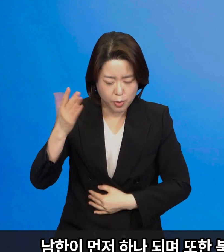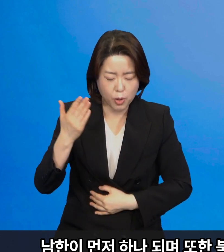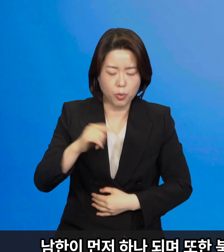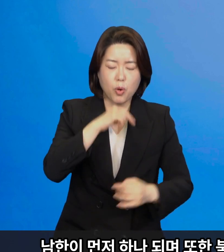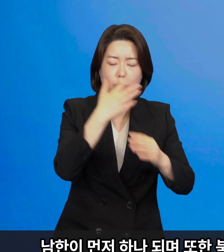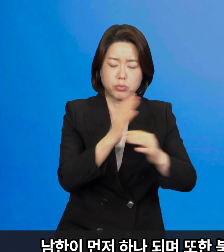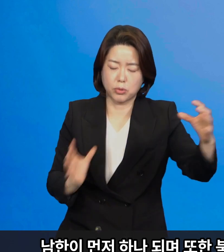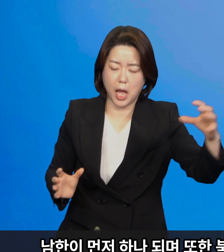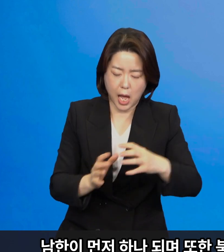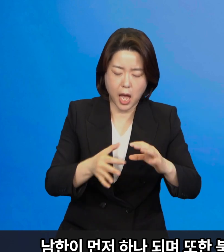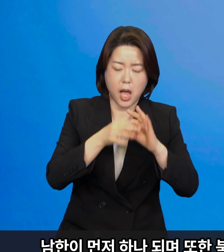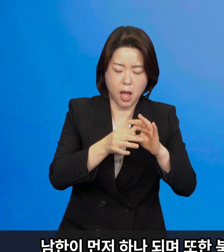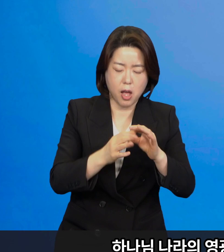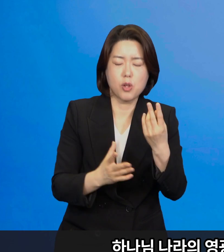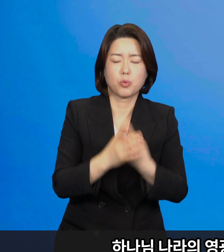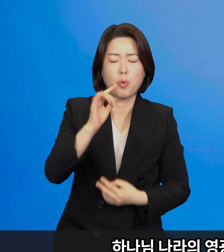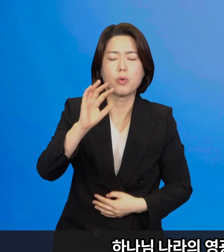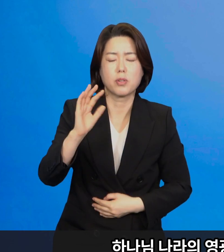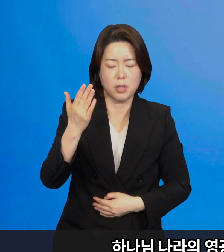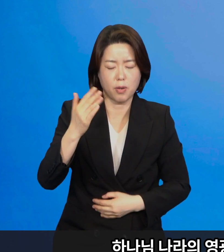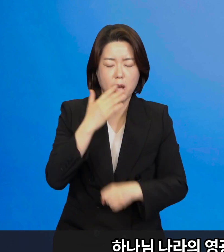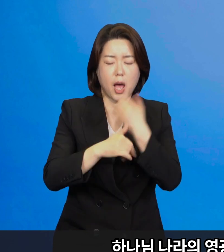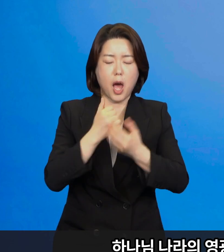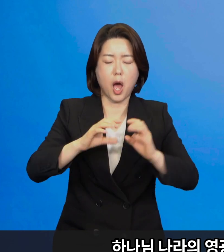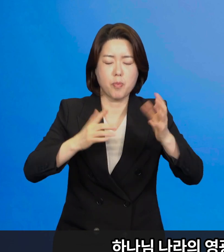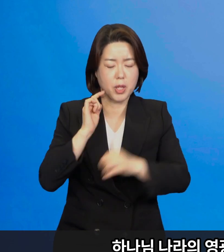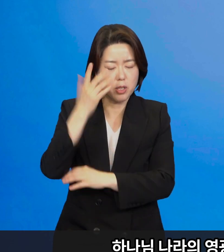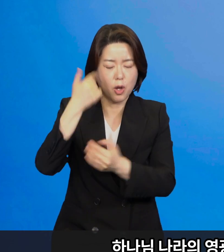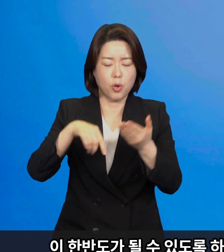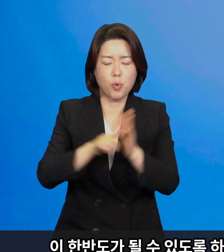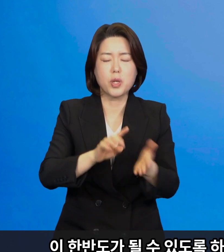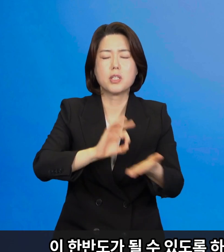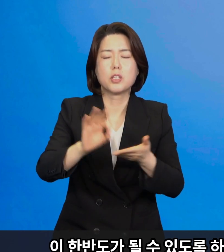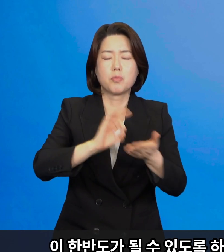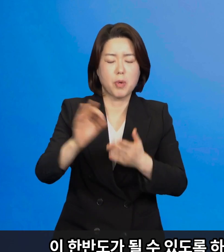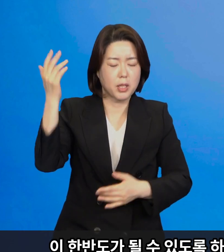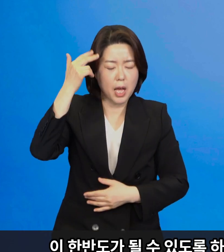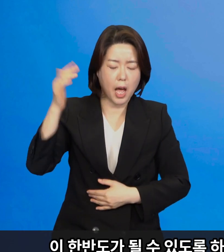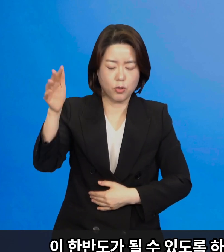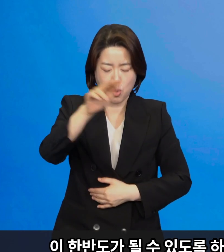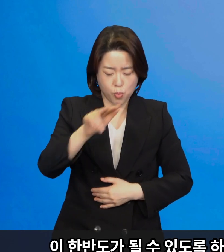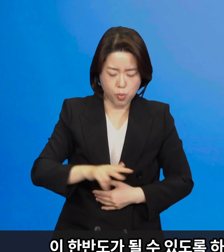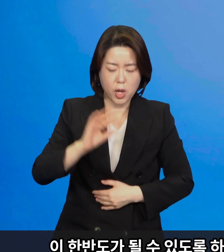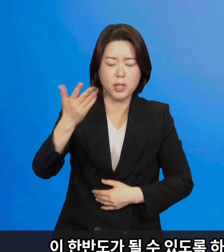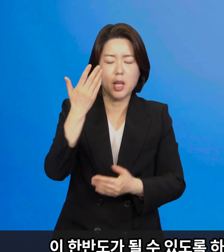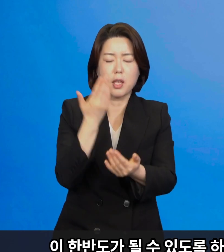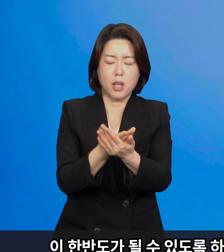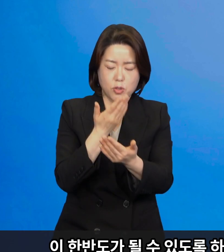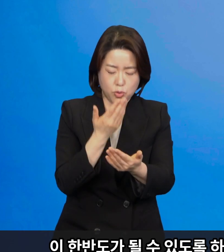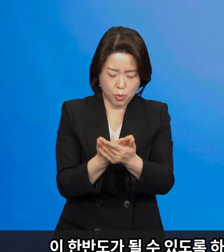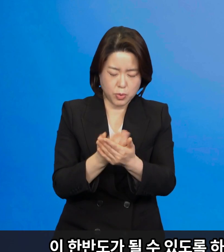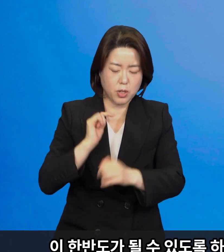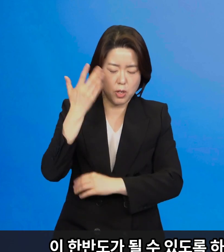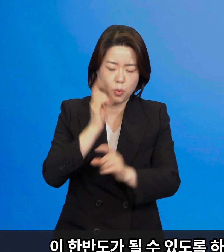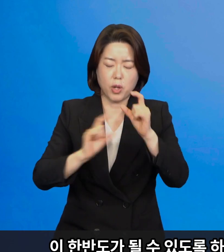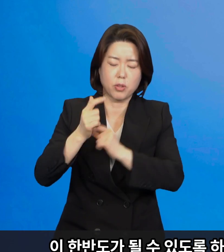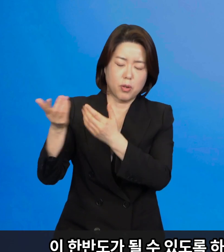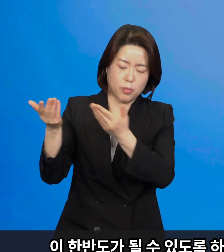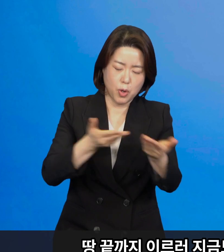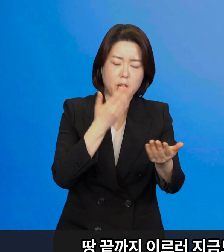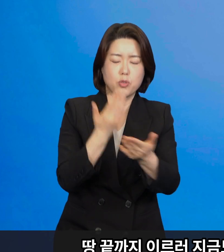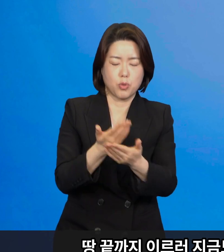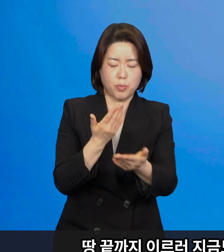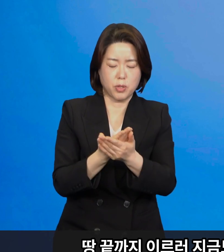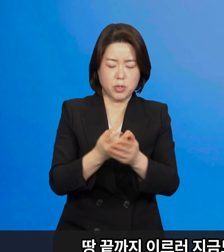함께 연합하여 통일이 되어 하나님 나라의 영광을 위하여 쓰임받는 이 한반도가 될 수 있도록 하나님 영광을 더하여